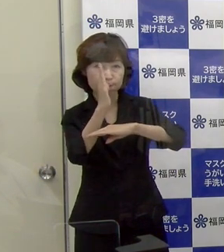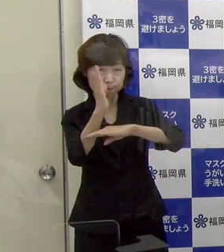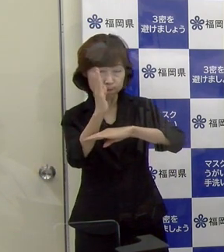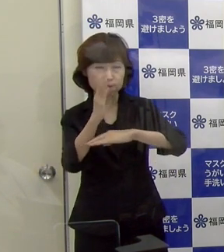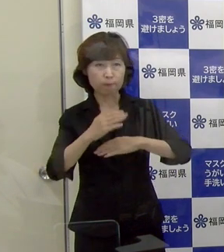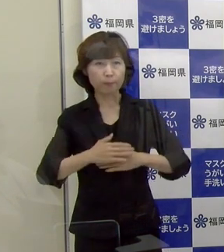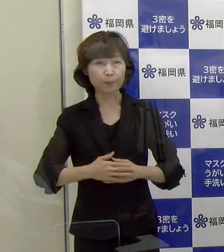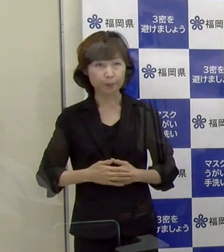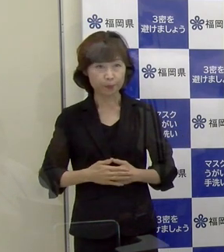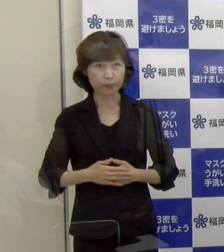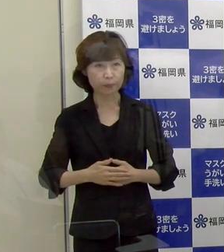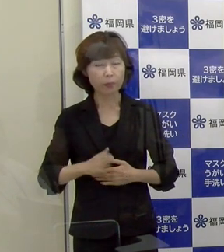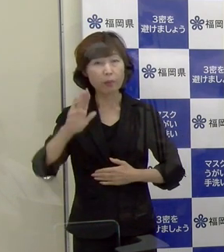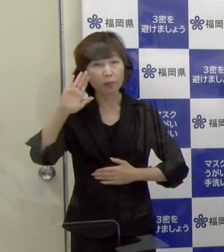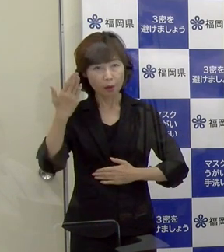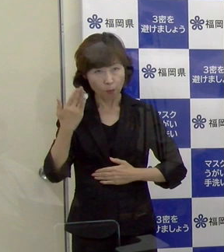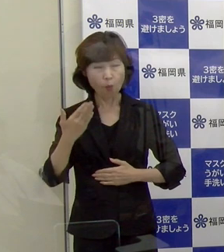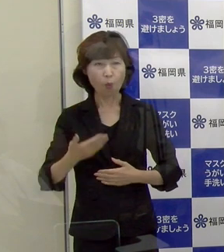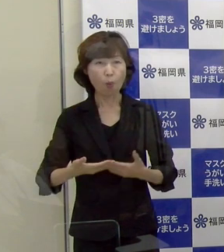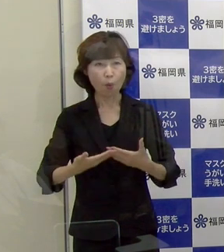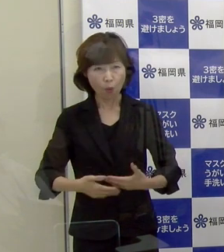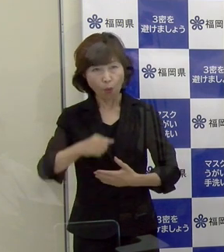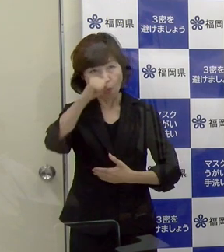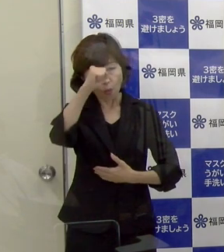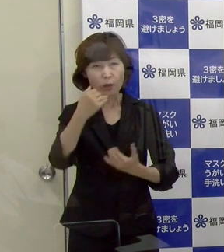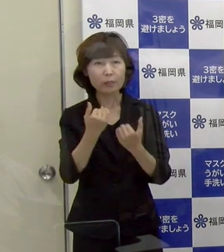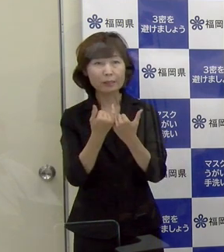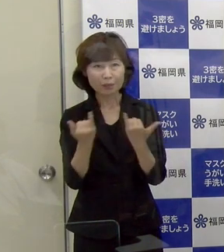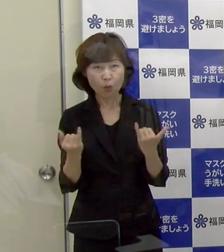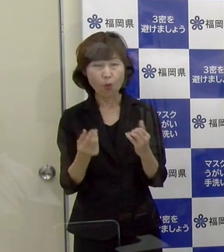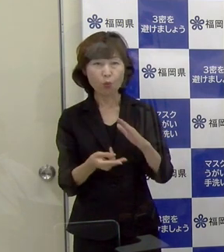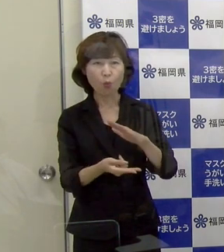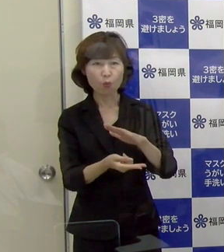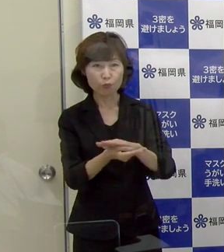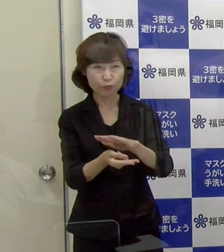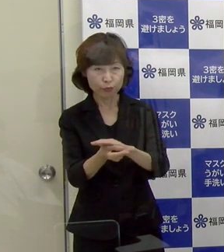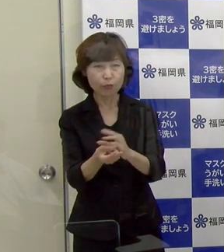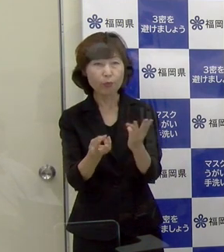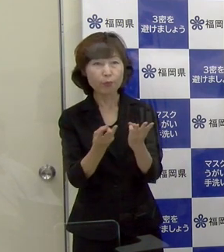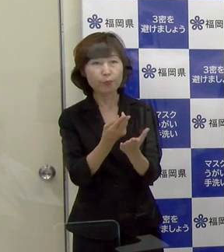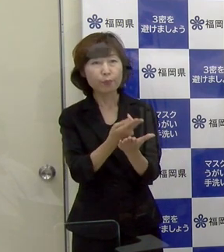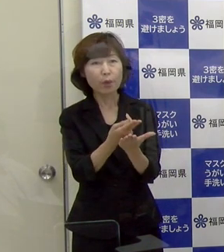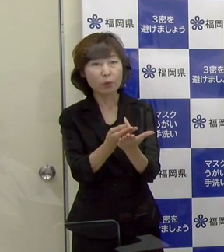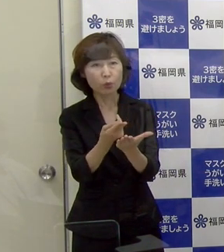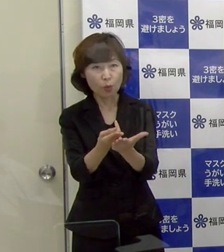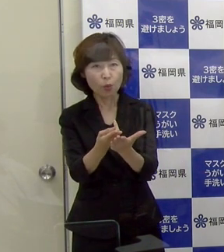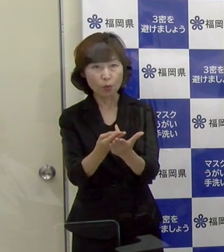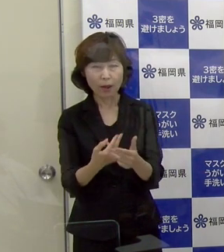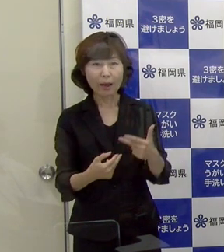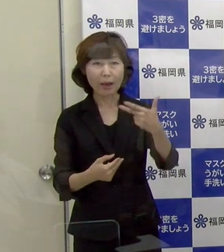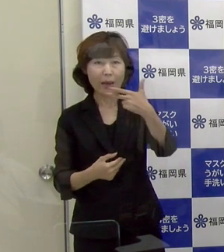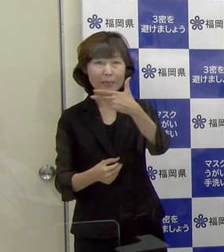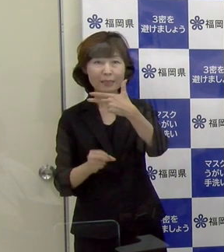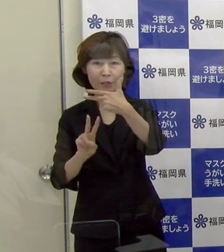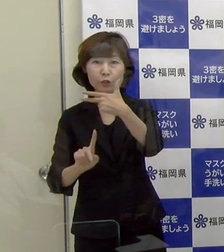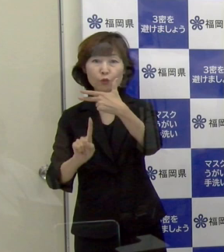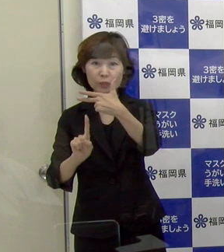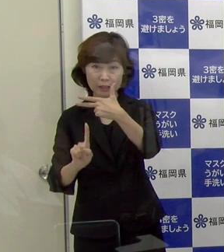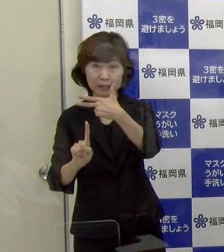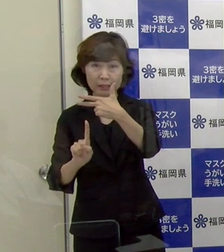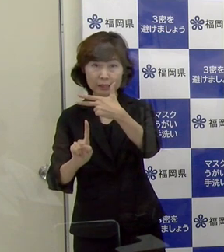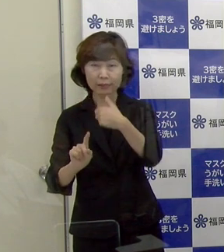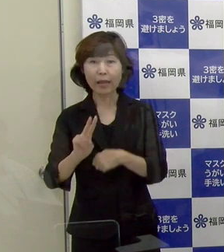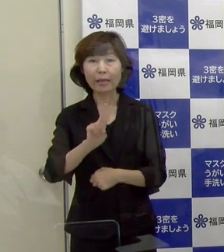しかしこの重賞病床の使用率を見てみますと7月21日時点で